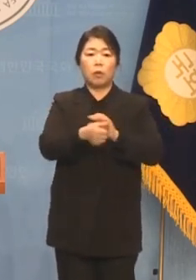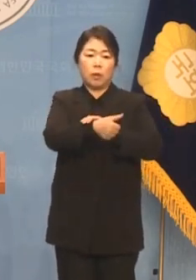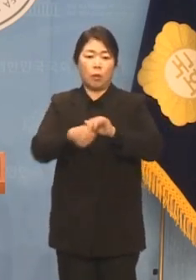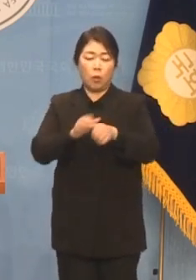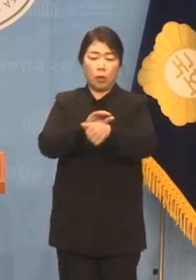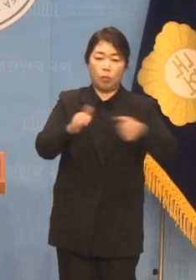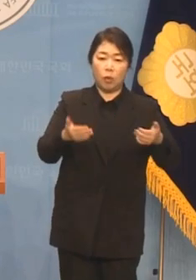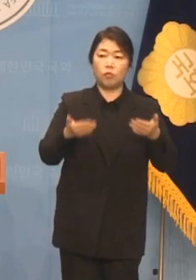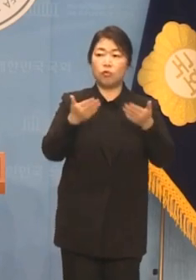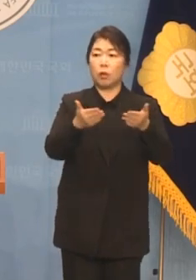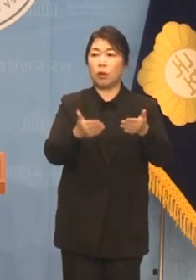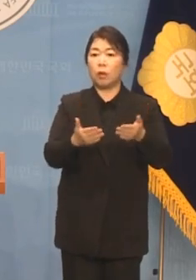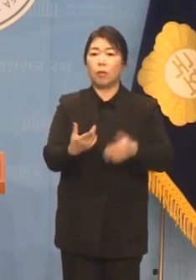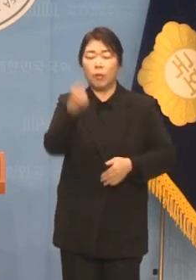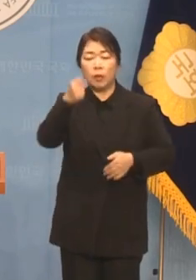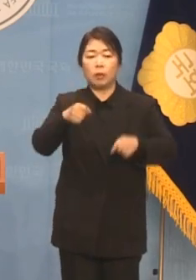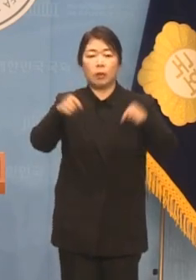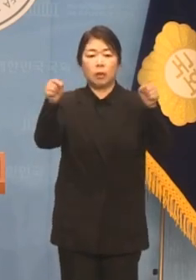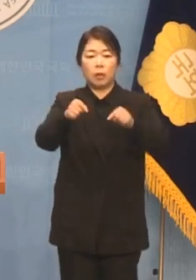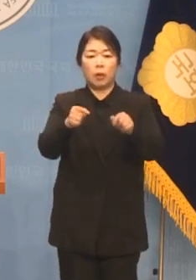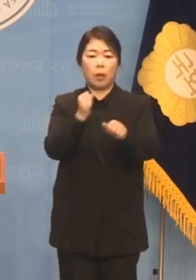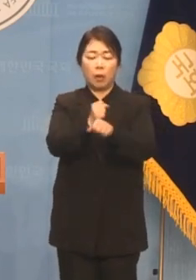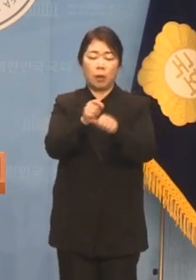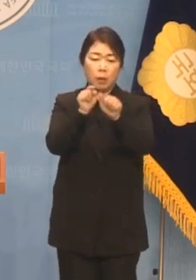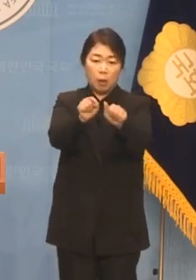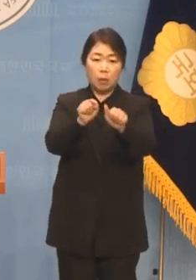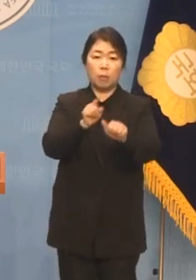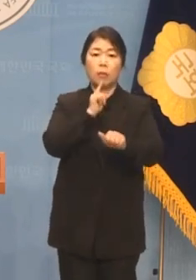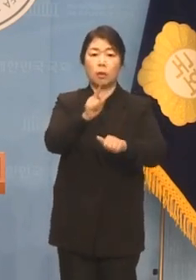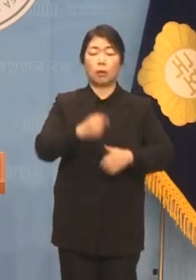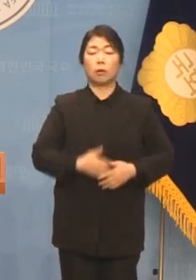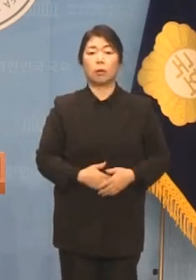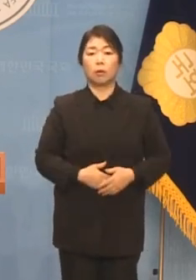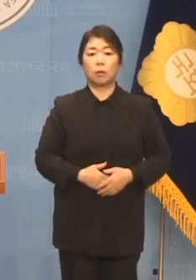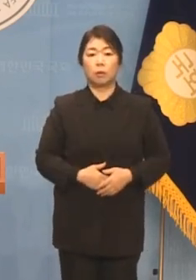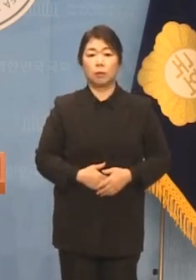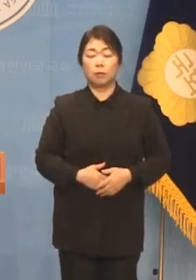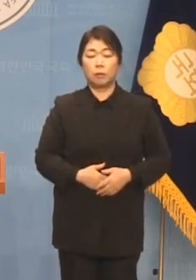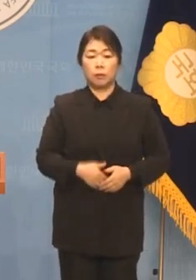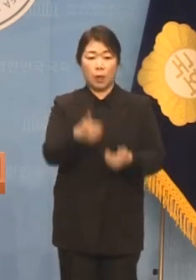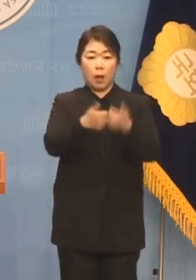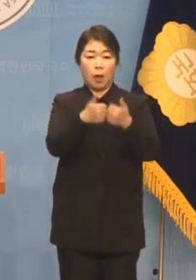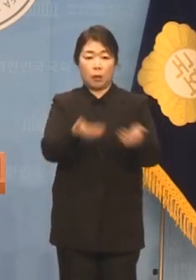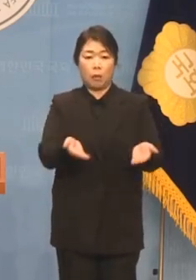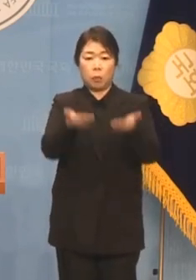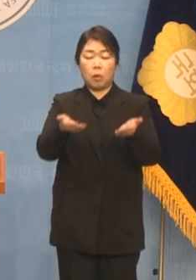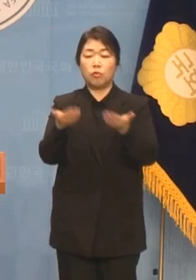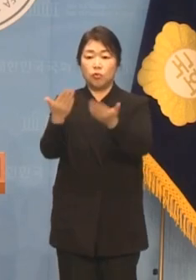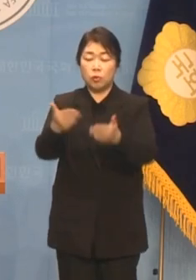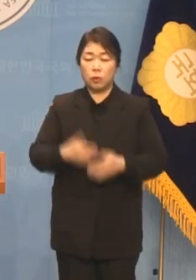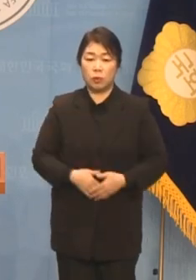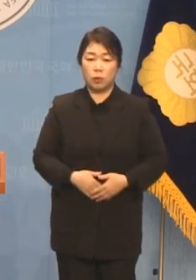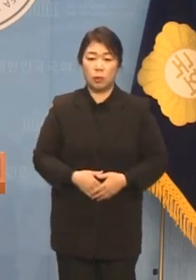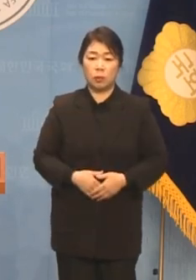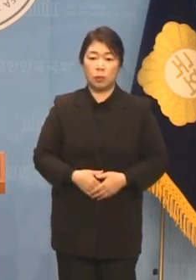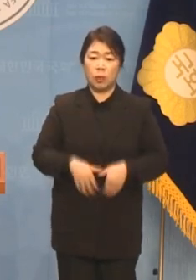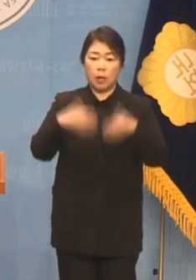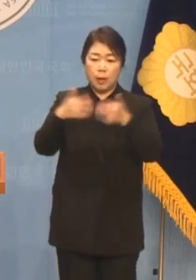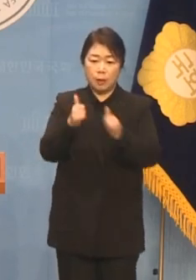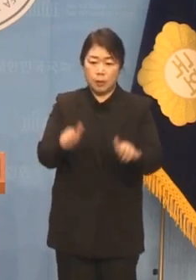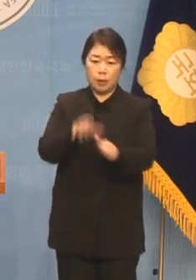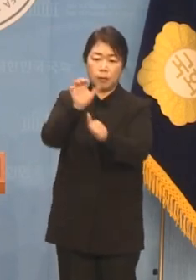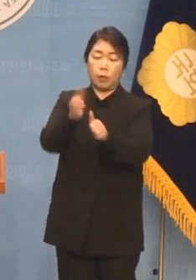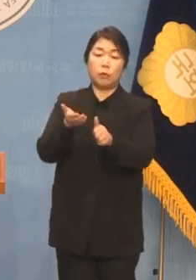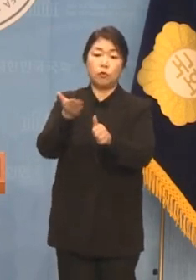바란다며 유체 이탈을 시전했습니다 갈등은 키우고 약자는 매도하는 비겁한